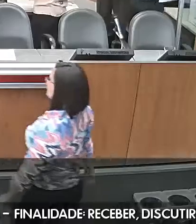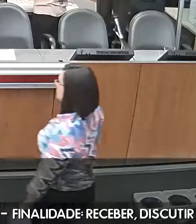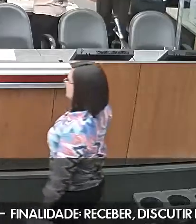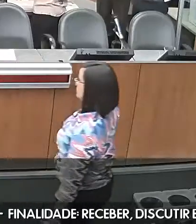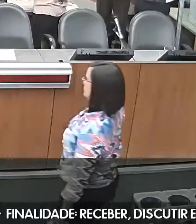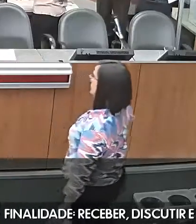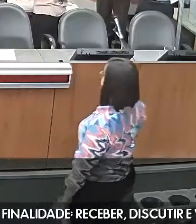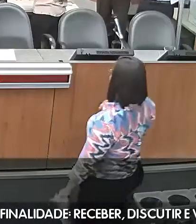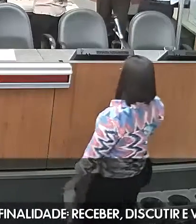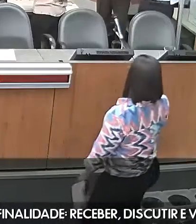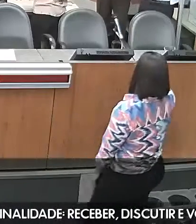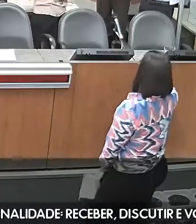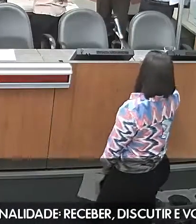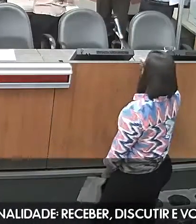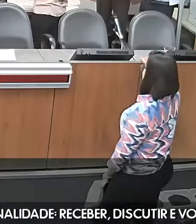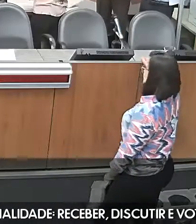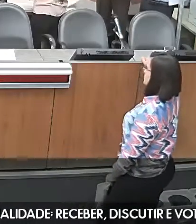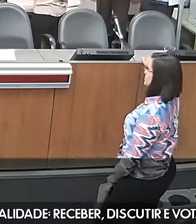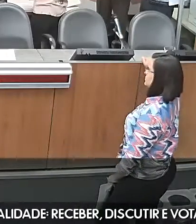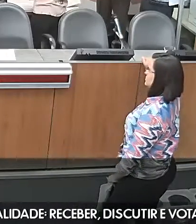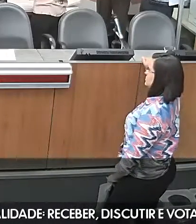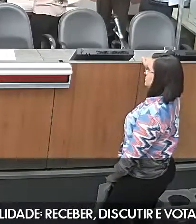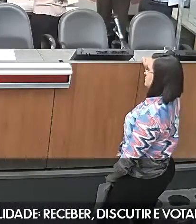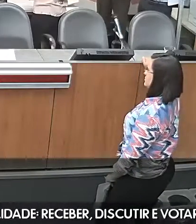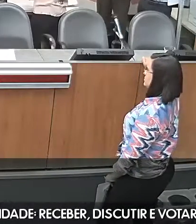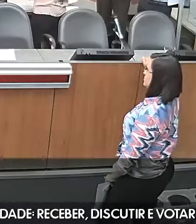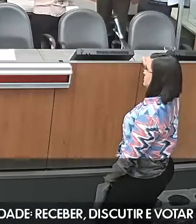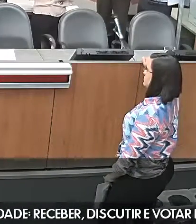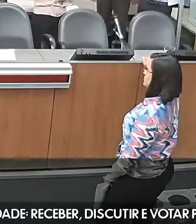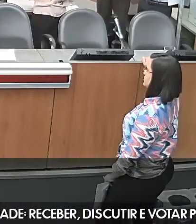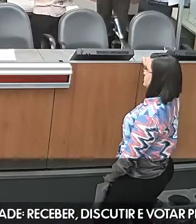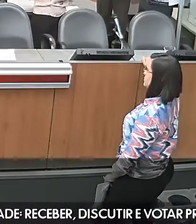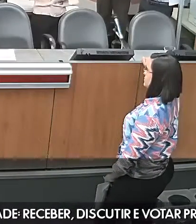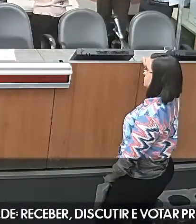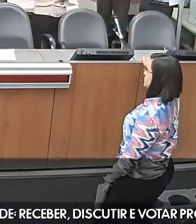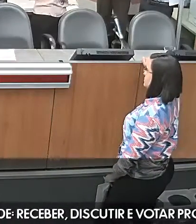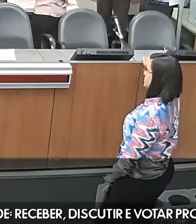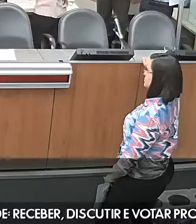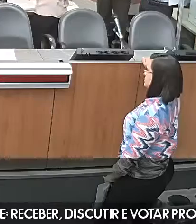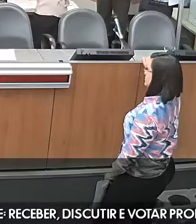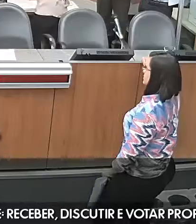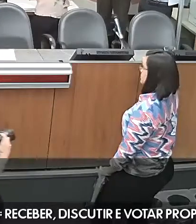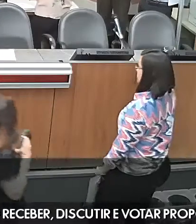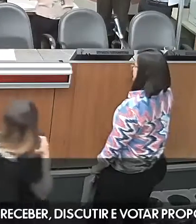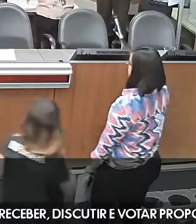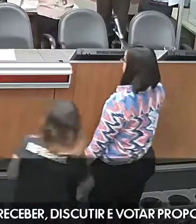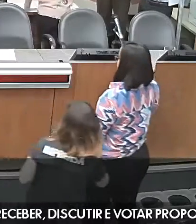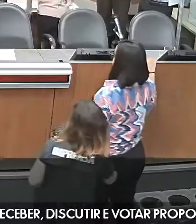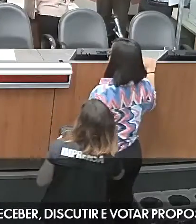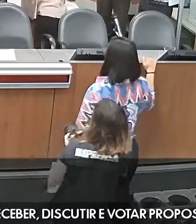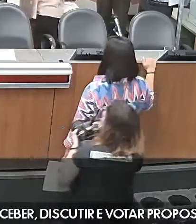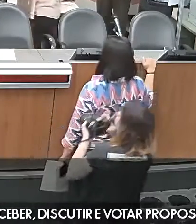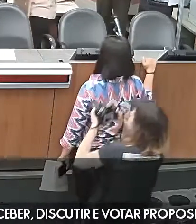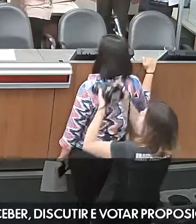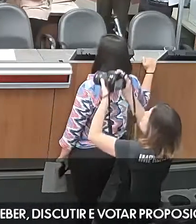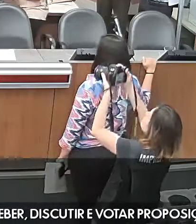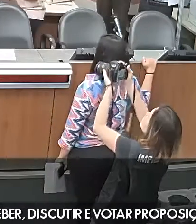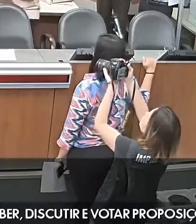regimentais, seja encaminhado ao governador de Estado manifestação de repúdio pela intespectiva fusão da Secretaria de Estado de Cultura e